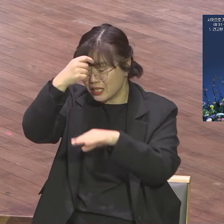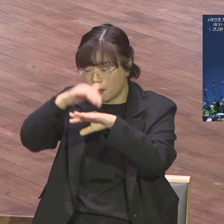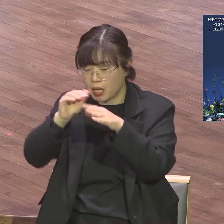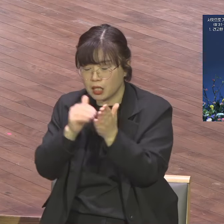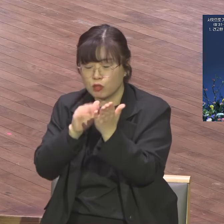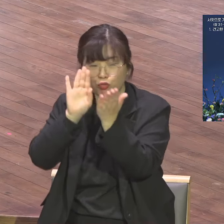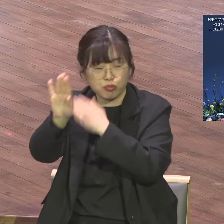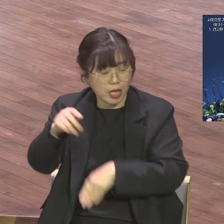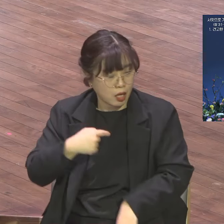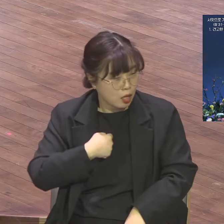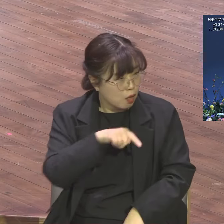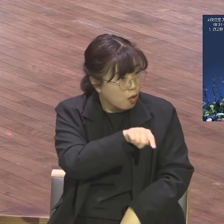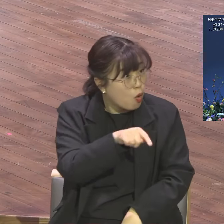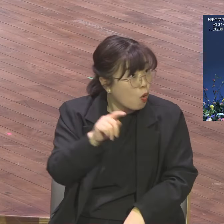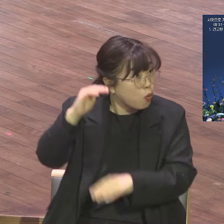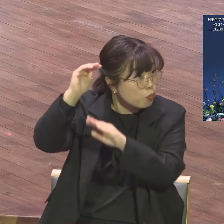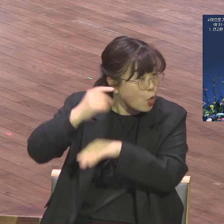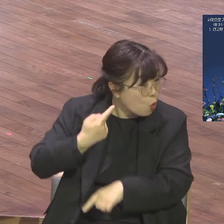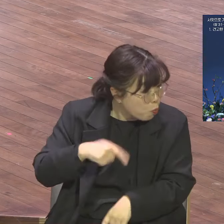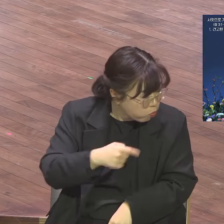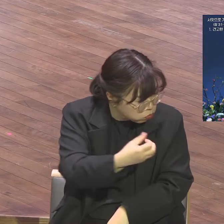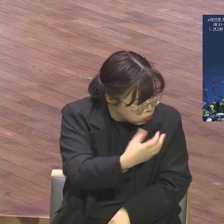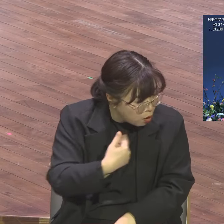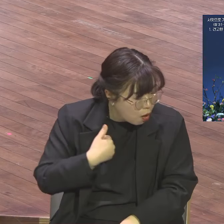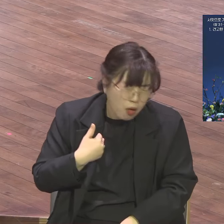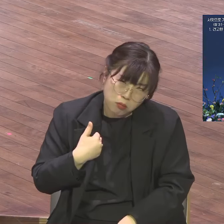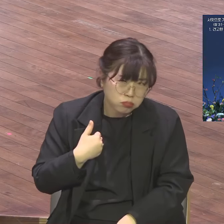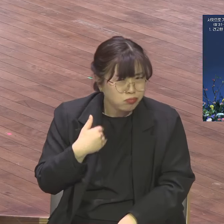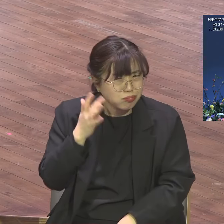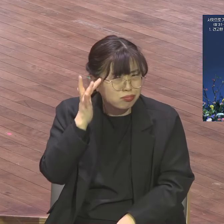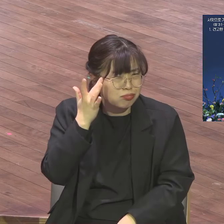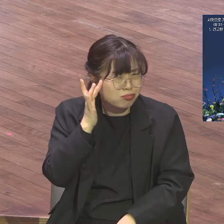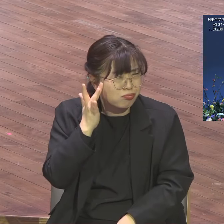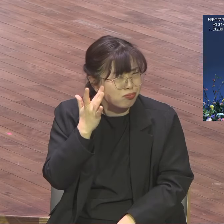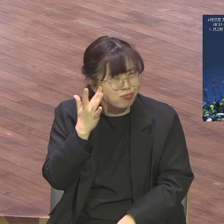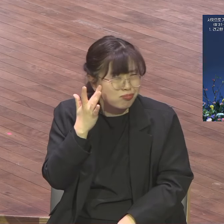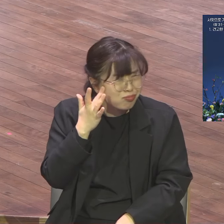아무 말도 못해. 이만 쩍 벌려 아무 말도